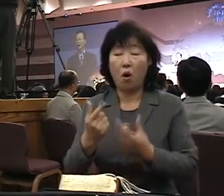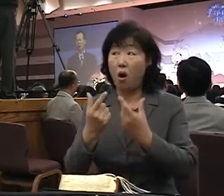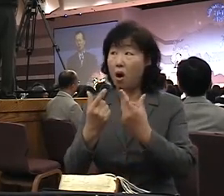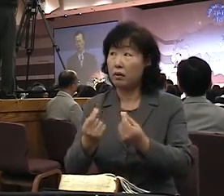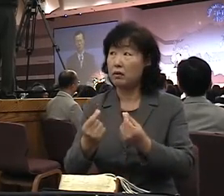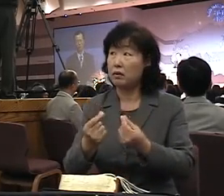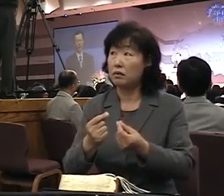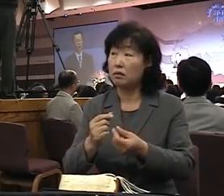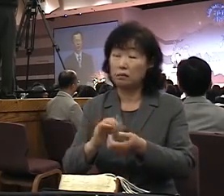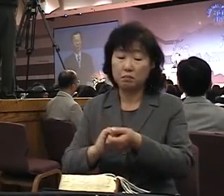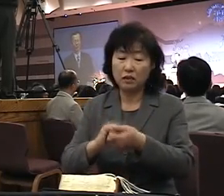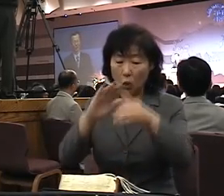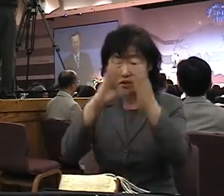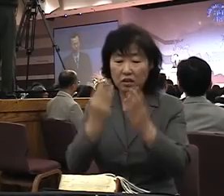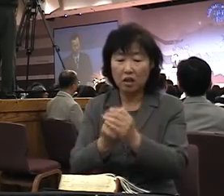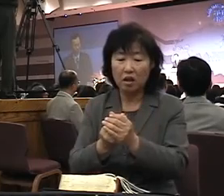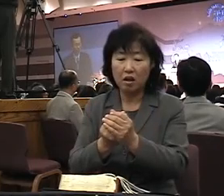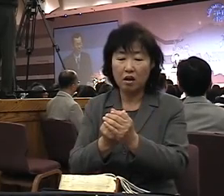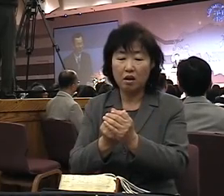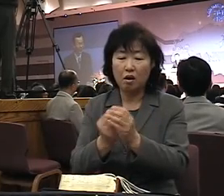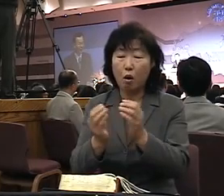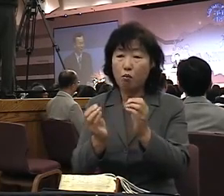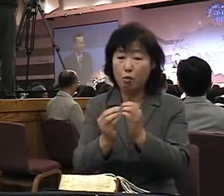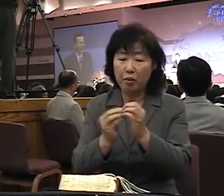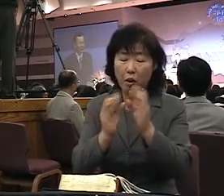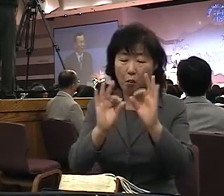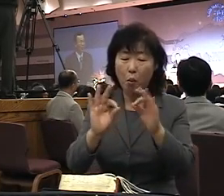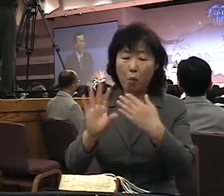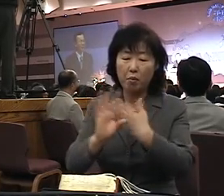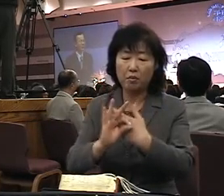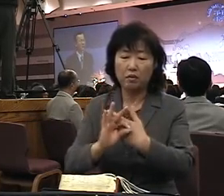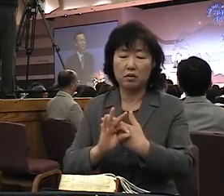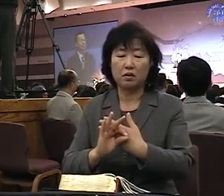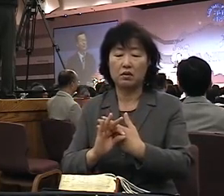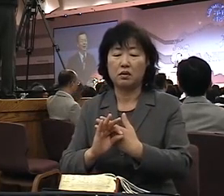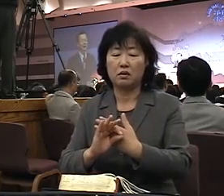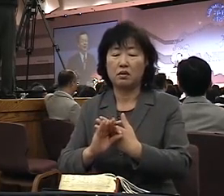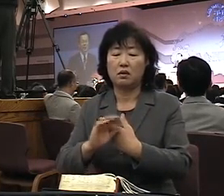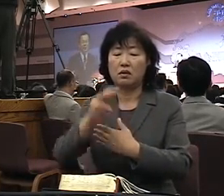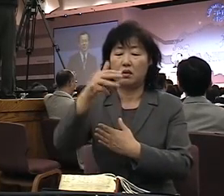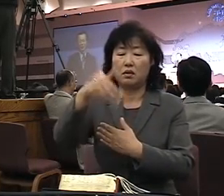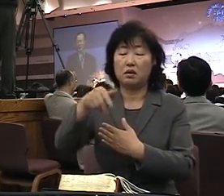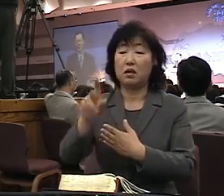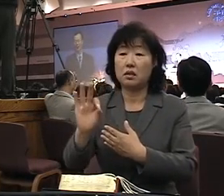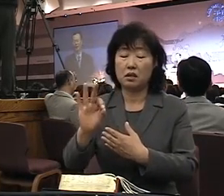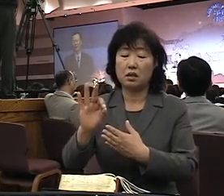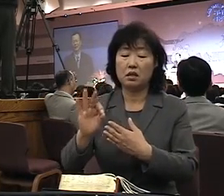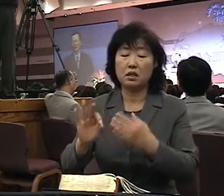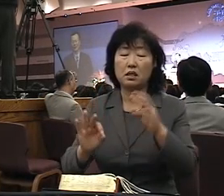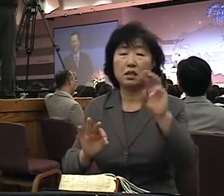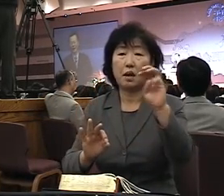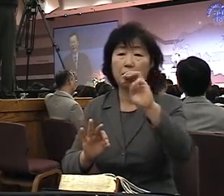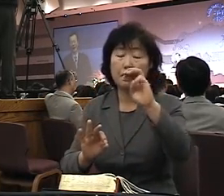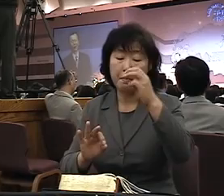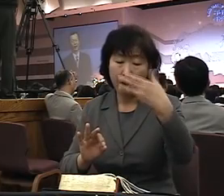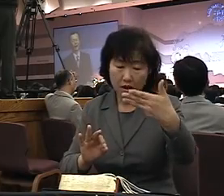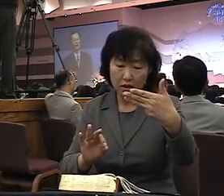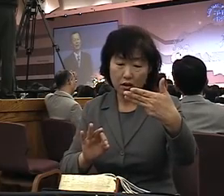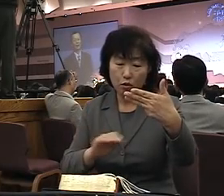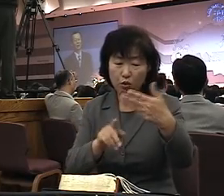그러한 전체 문맥에서 오늘 말씀도 보고 싶습니다. 이 창세기 38장은 사실 우리가